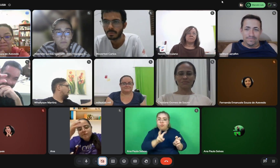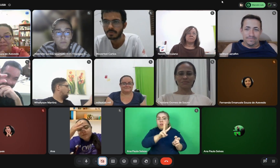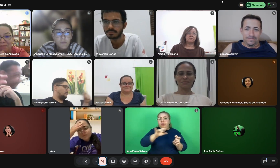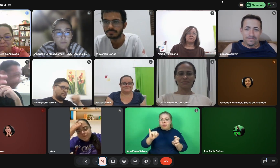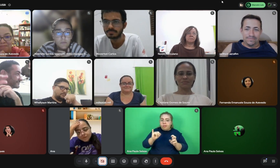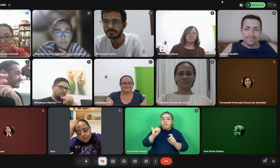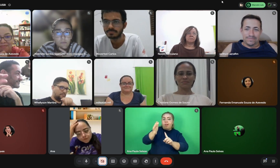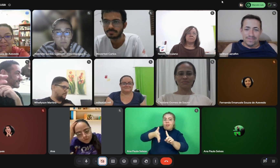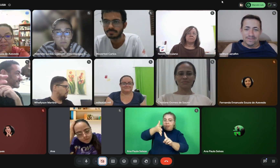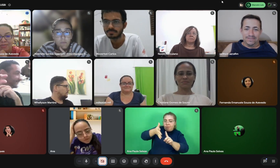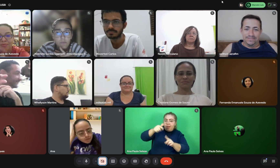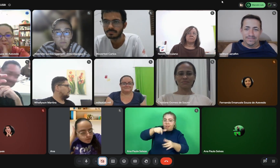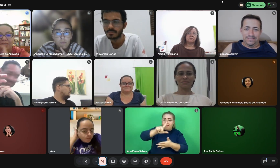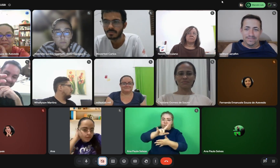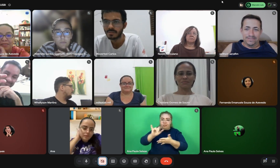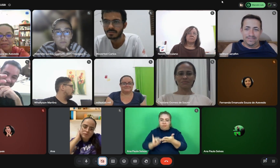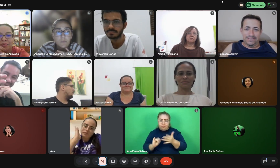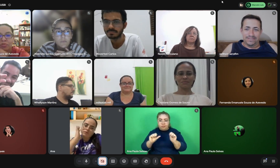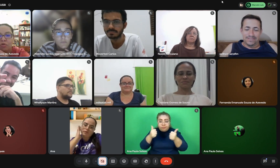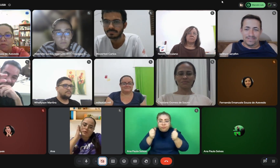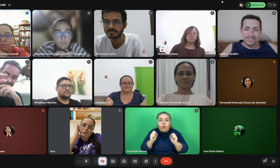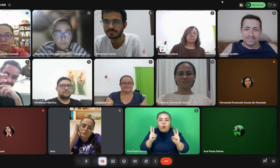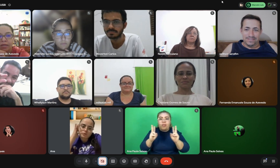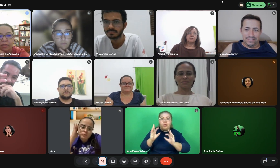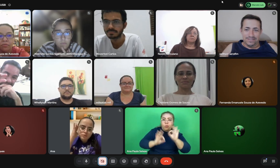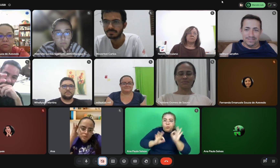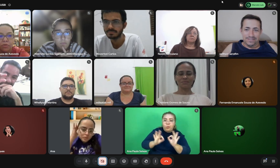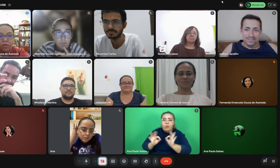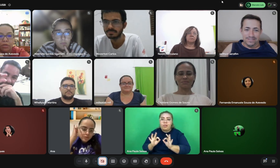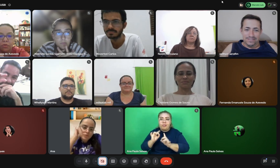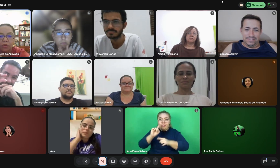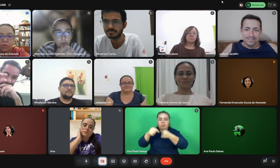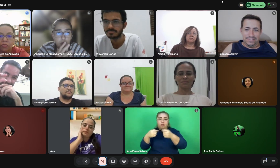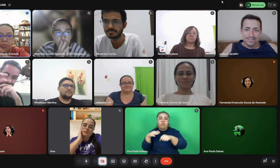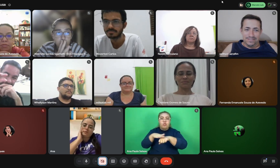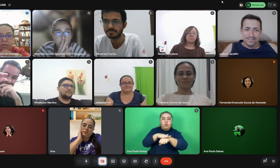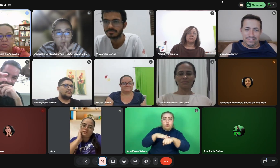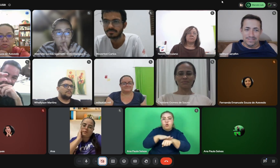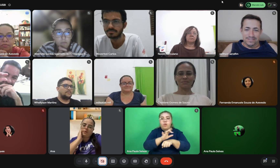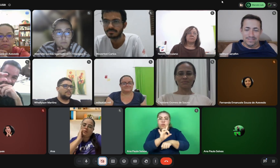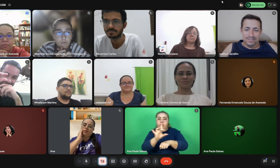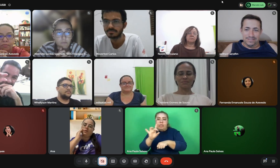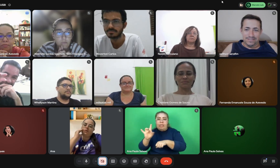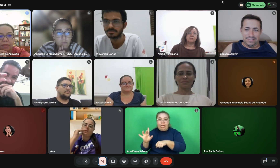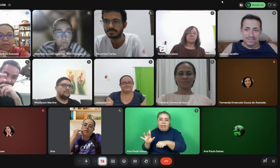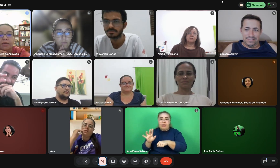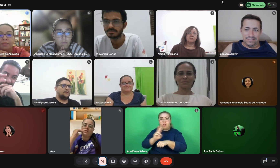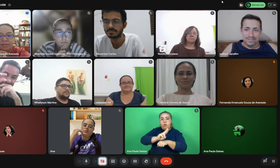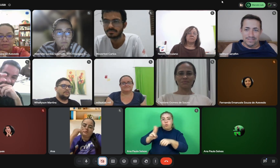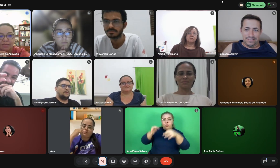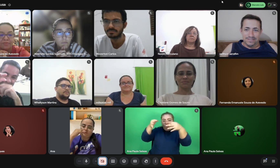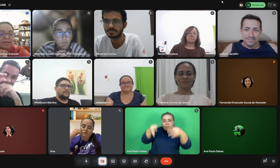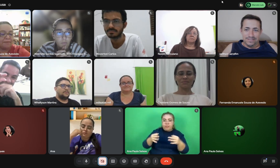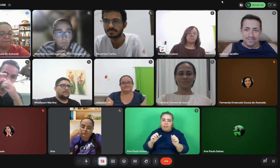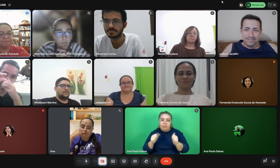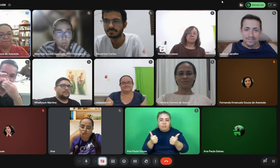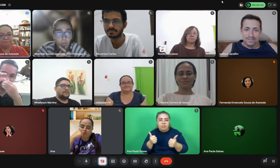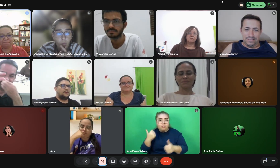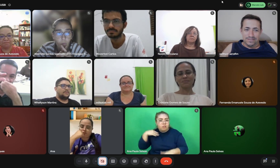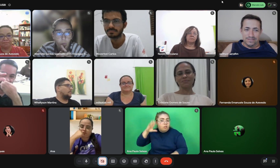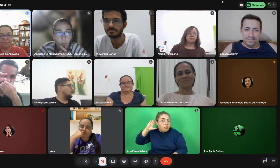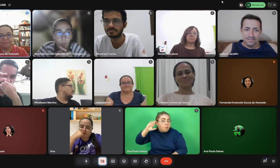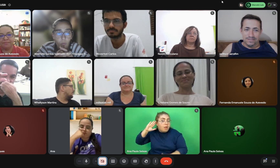pesquisa, tá bom? Nós vamos organizando depois, eu converso com cada um e coloco o nome certinho. O Marcelo quer falar.